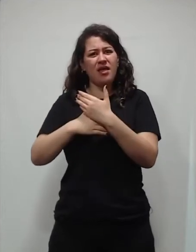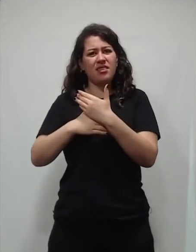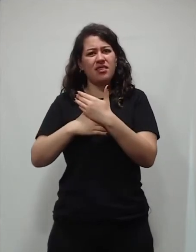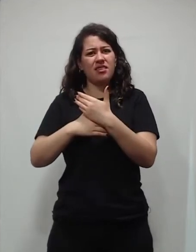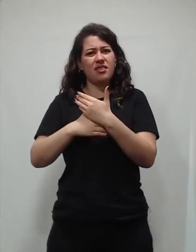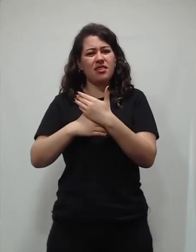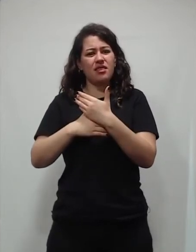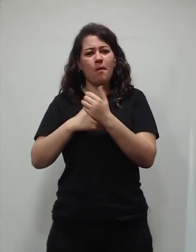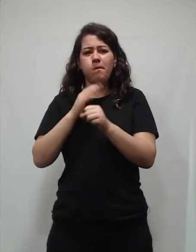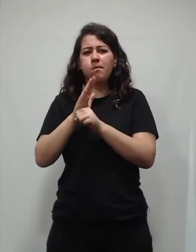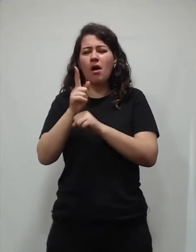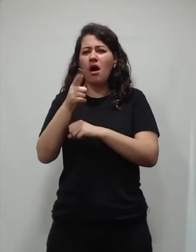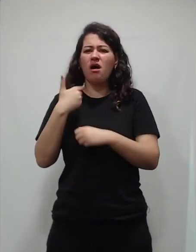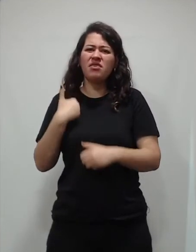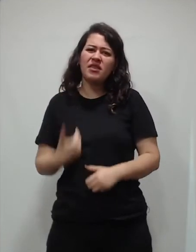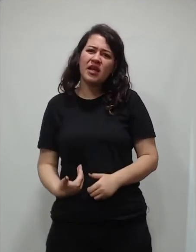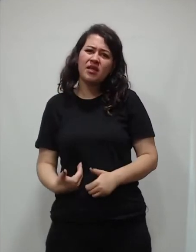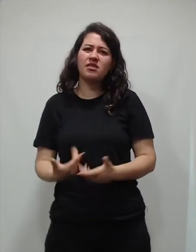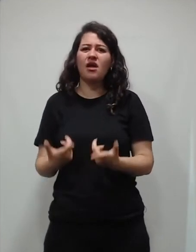a una pena